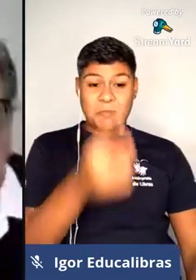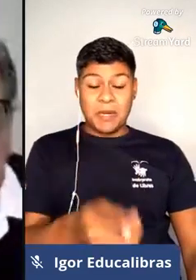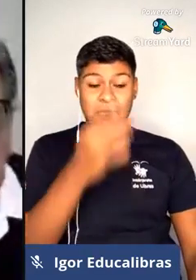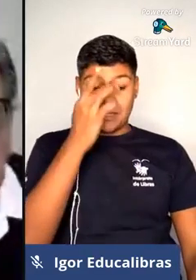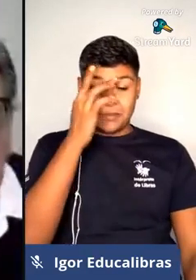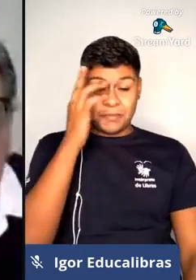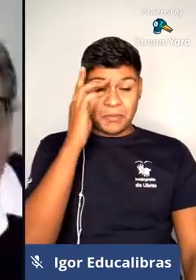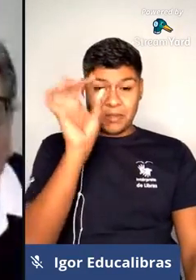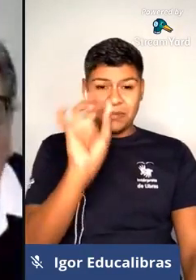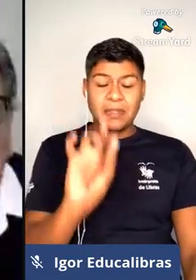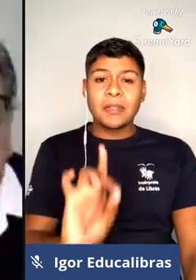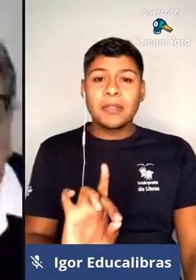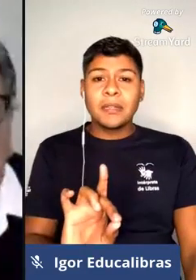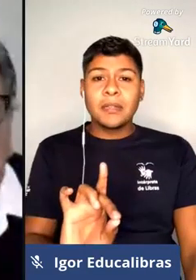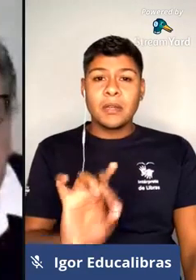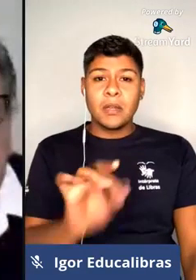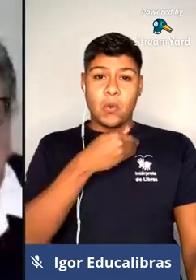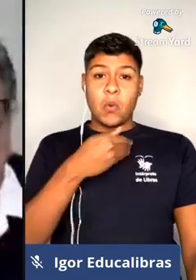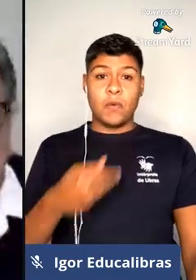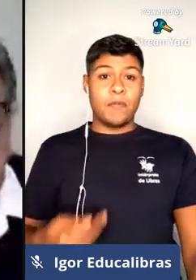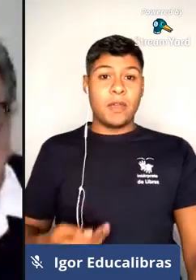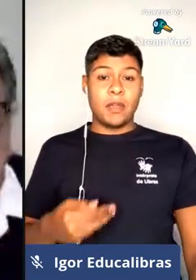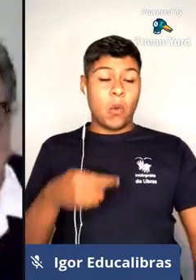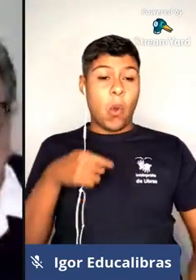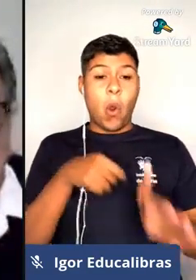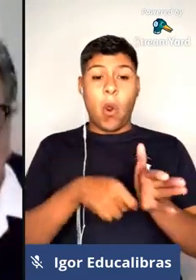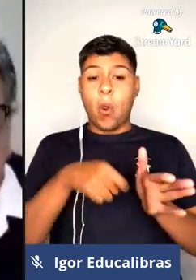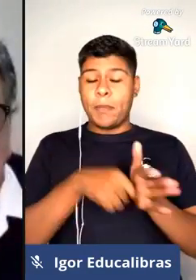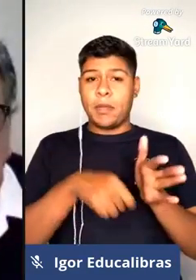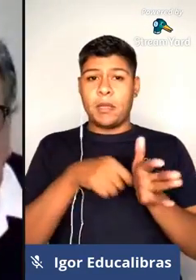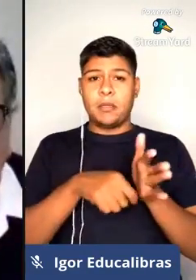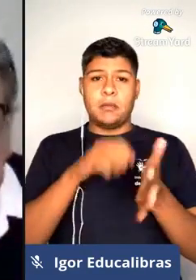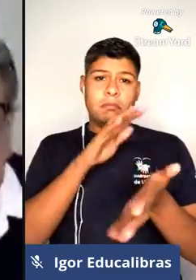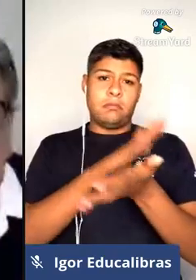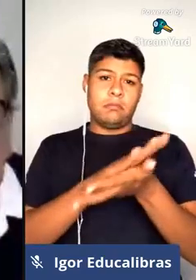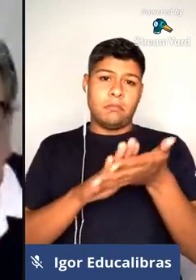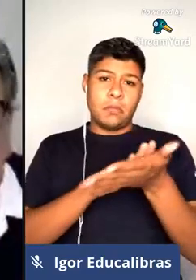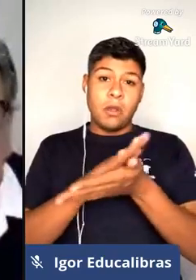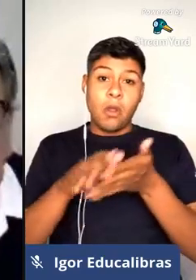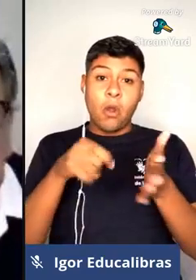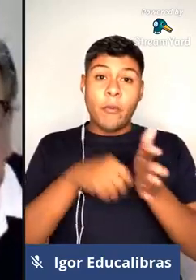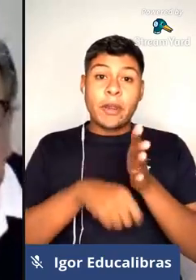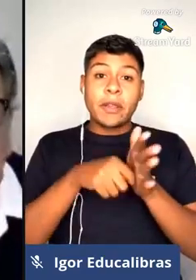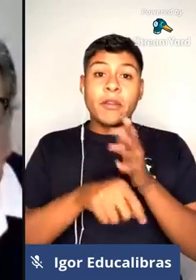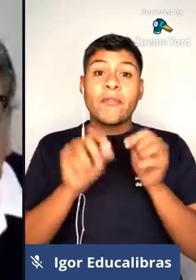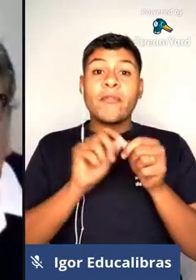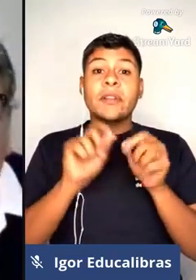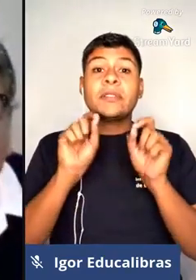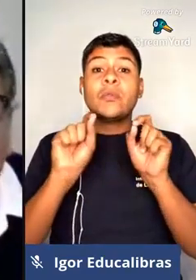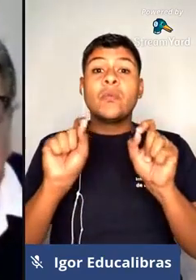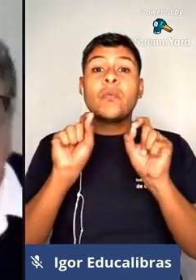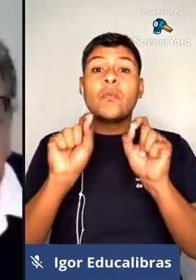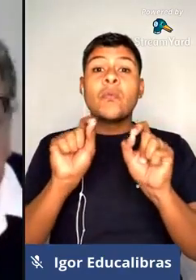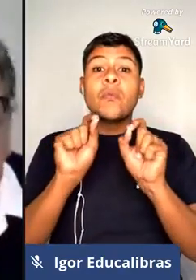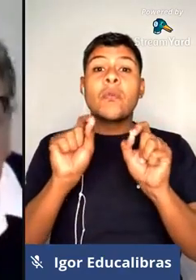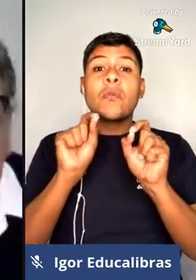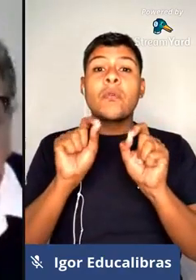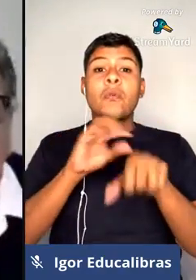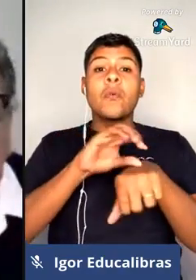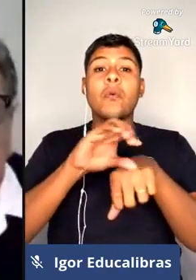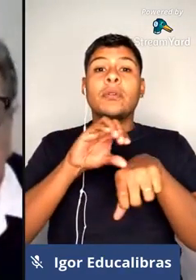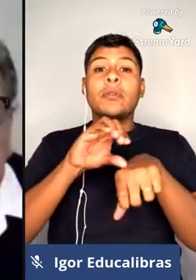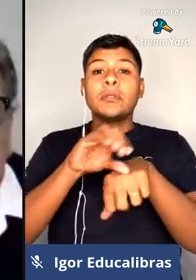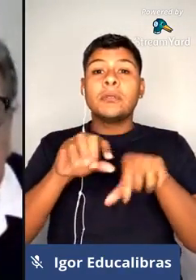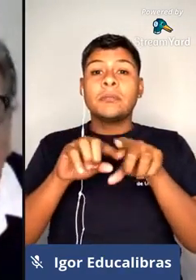com deficiência, o governo não tem obrigação de aplicar. Tem obrigação de fazer a aplicação constitucional, mas